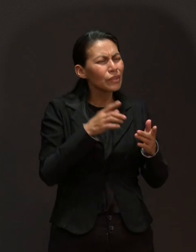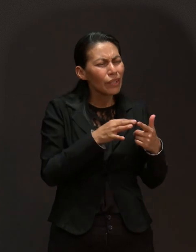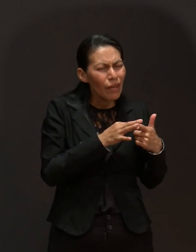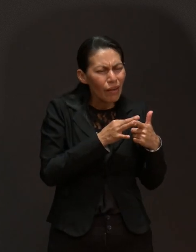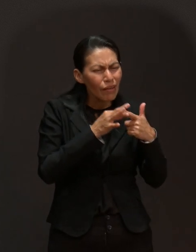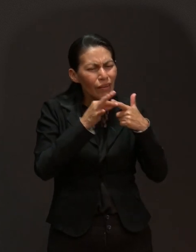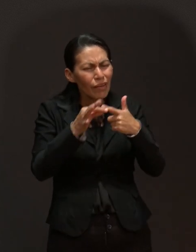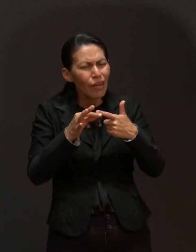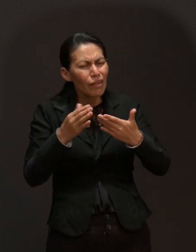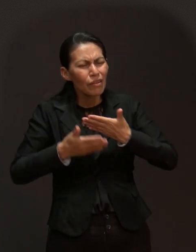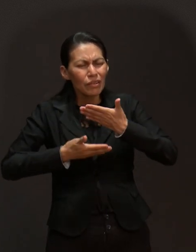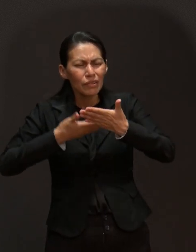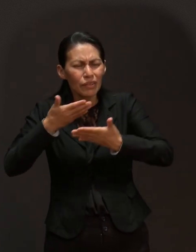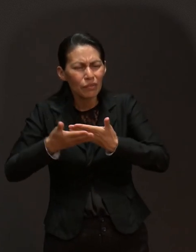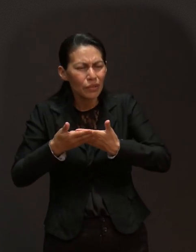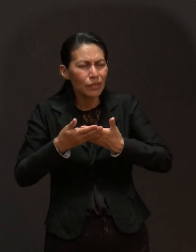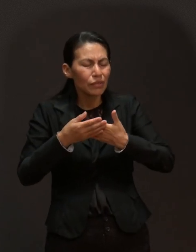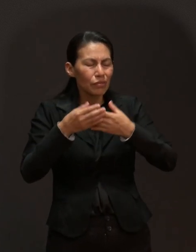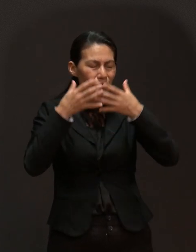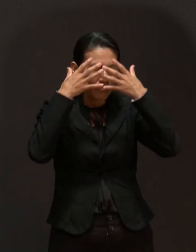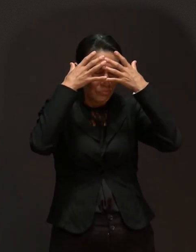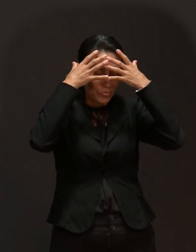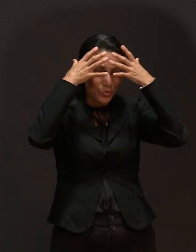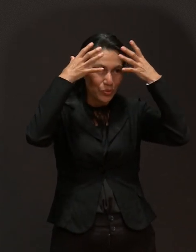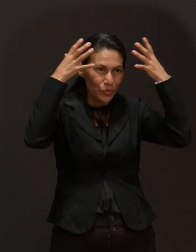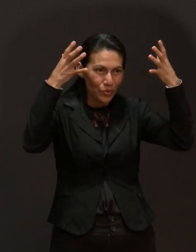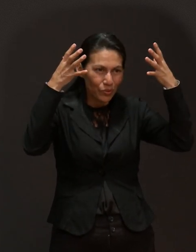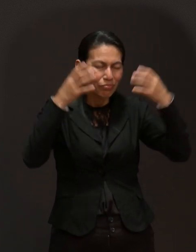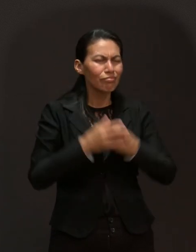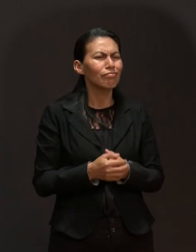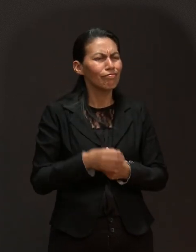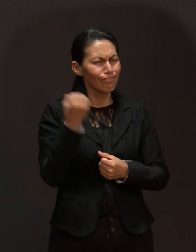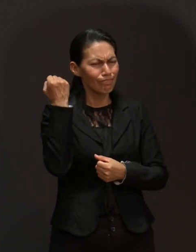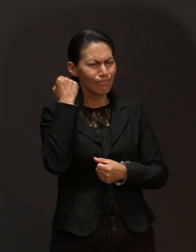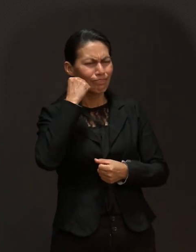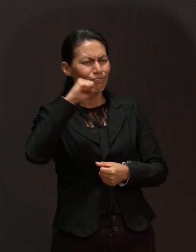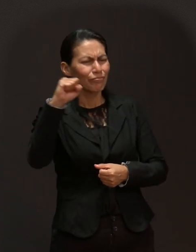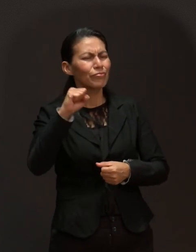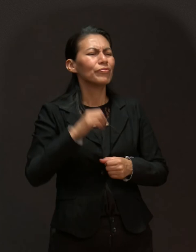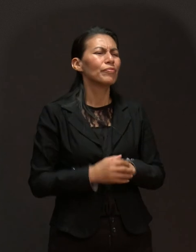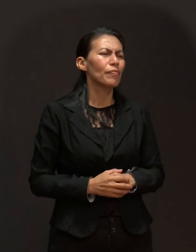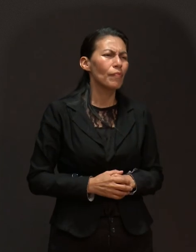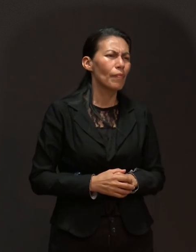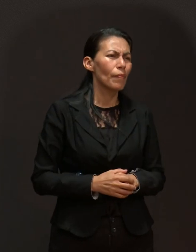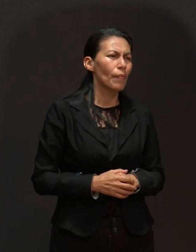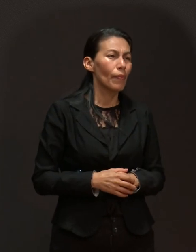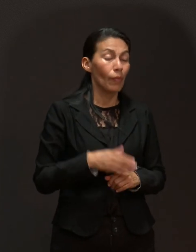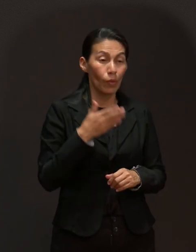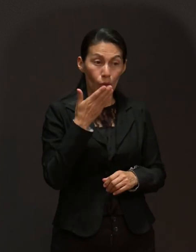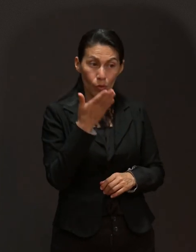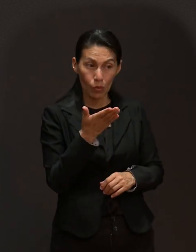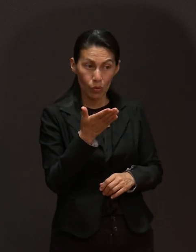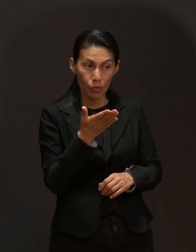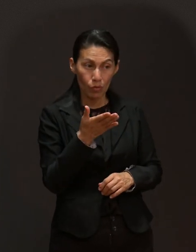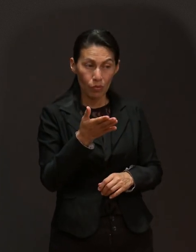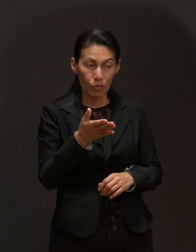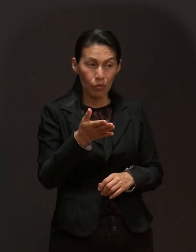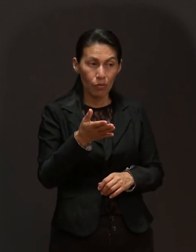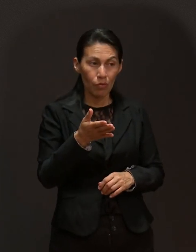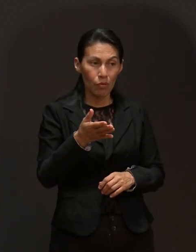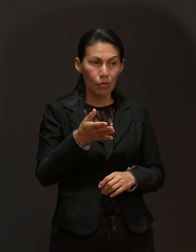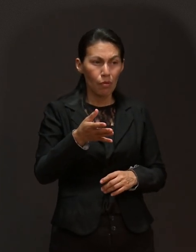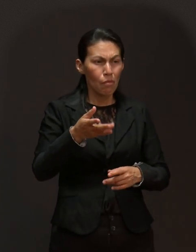servicio altruista Y al desarrollo De tus capacidades De tal forma Que estás